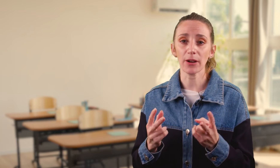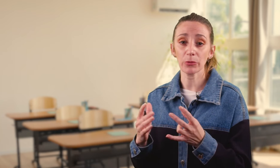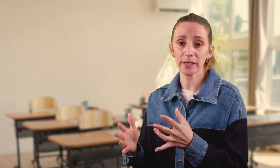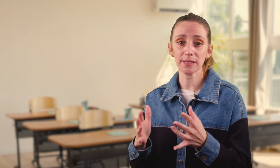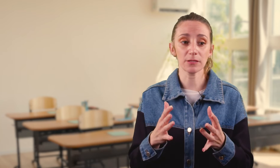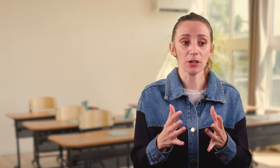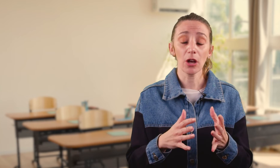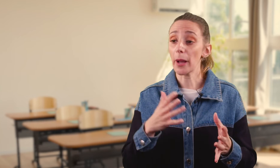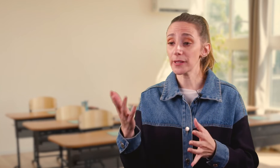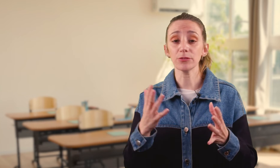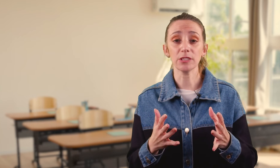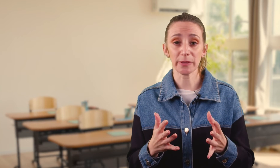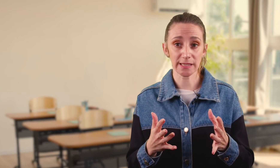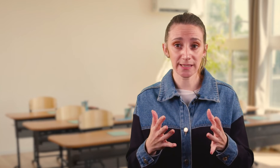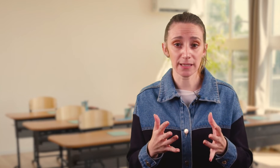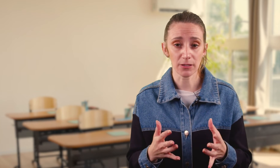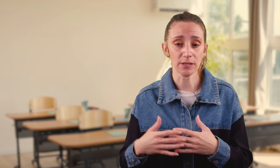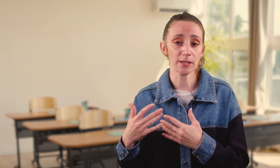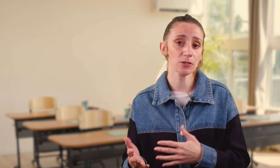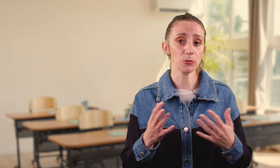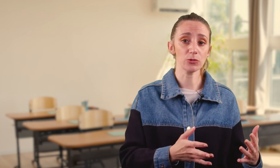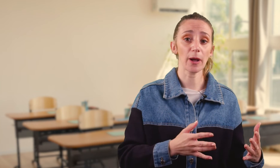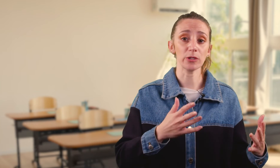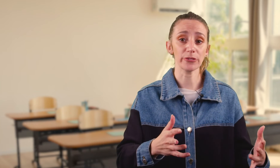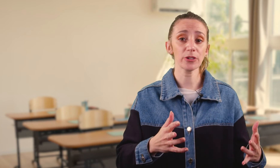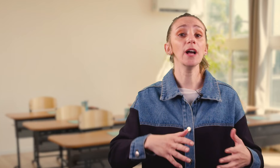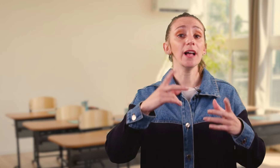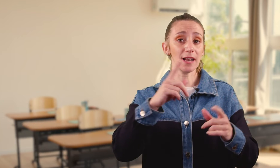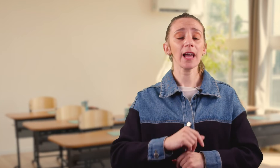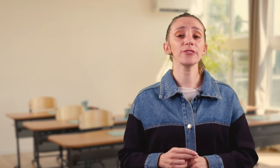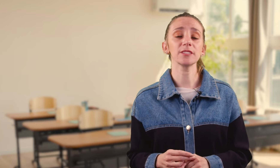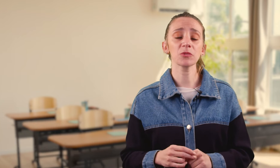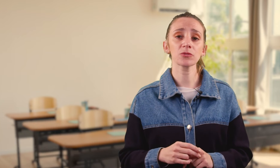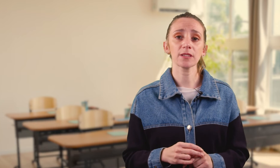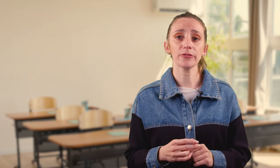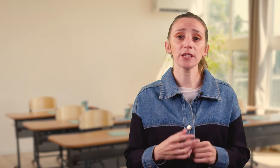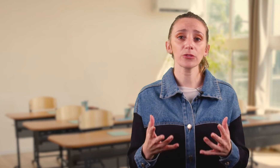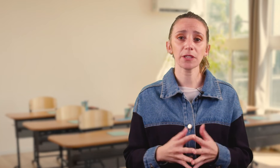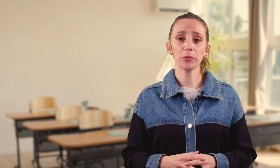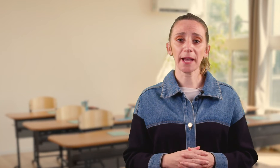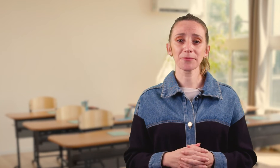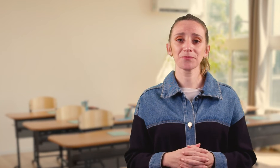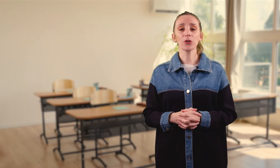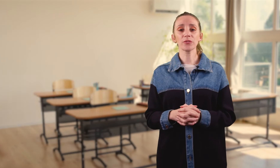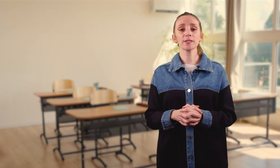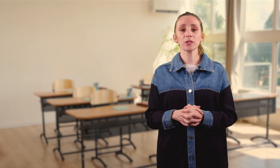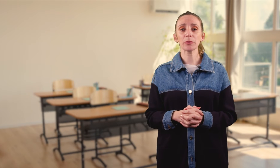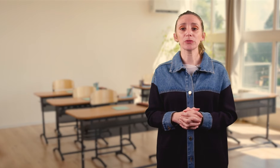On précise, après si vous voulez préciser que c'est un homme ou une femme ou un enfant, là effectivement on fait intervenir le vocabulaire. On revient sur les